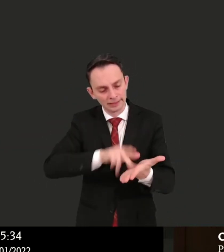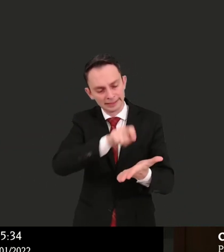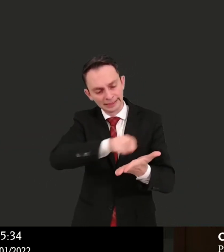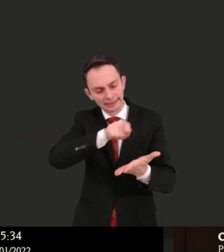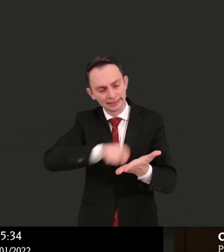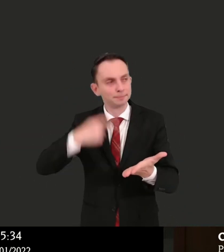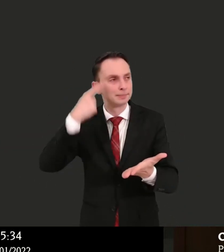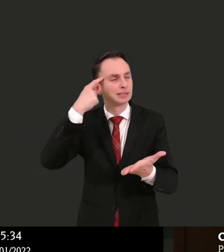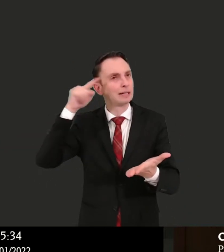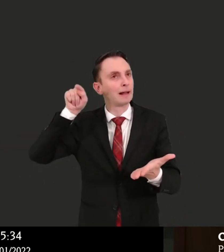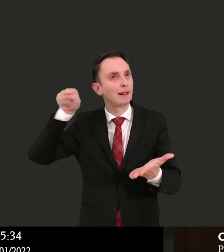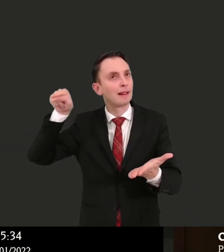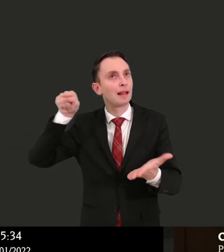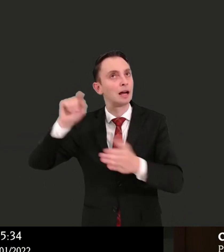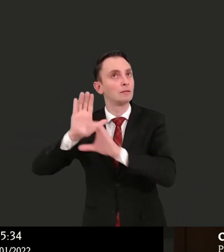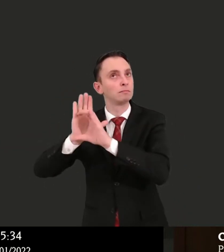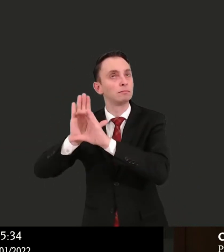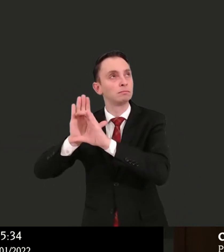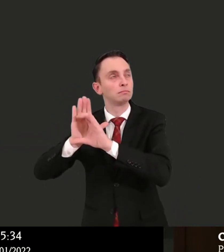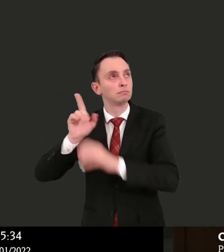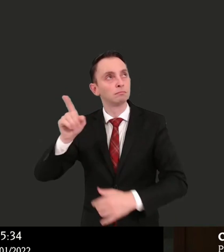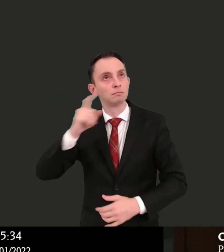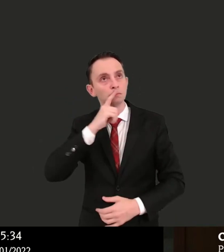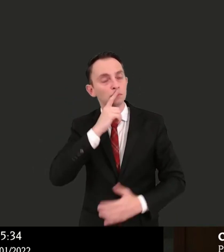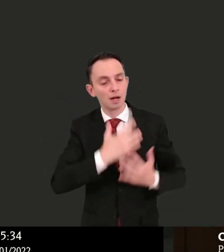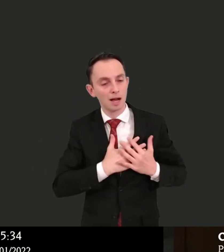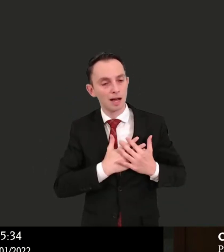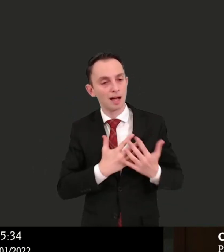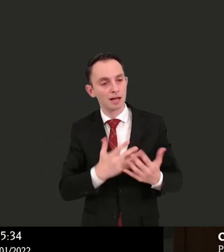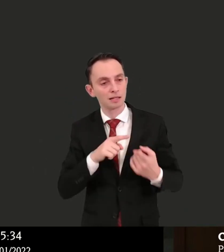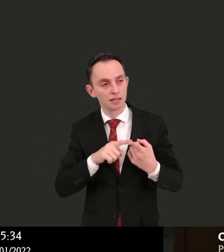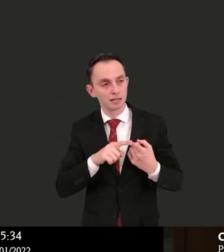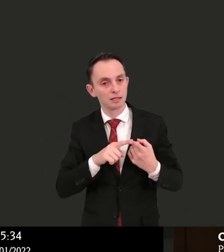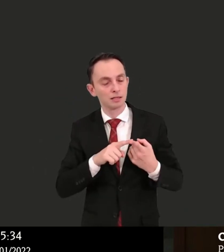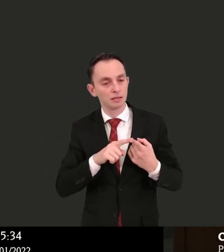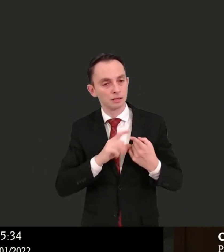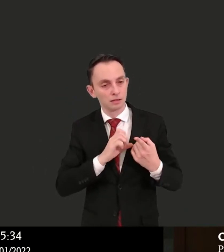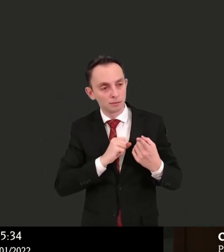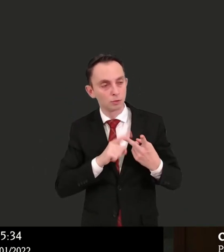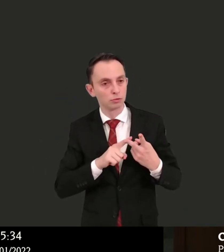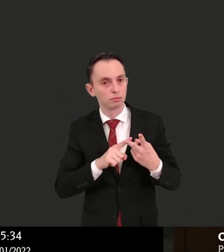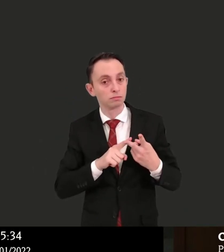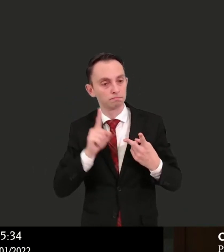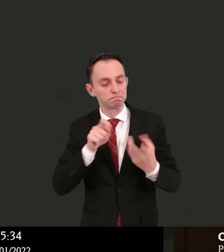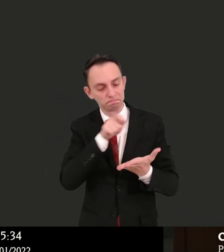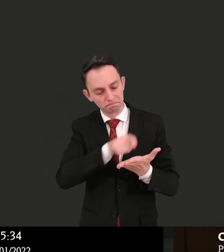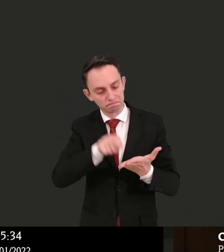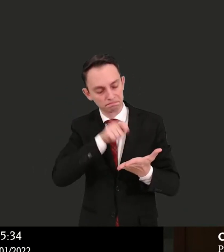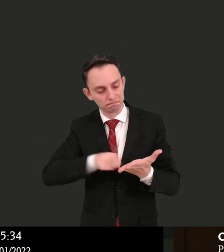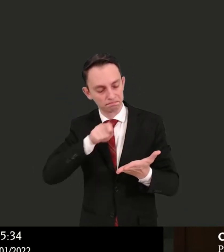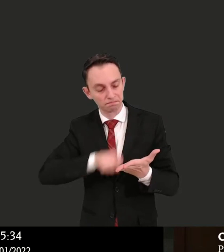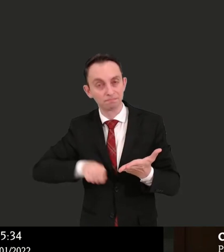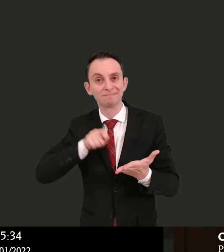daquela igreja. A caridade, o amor, e que eles estavam caminhando, fazendo um